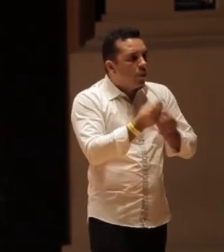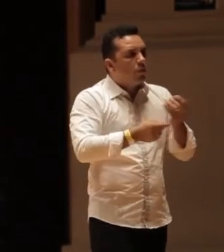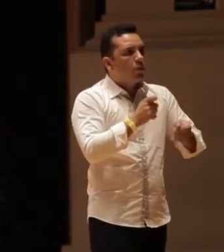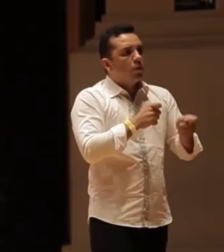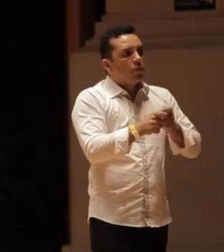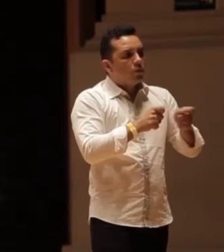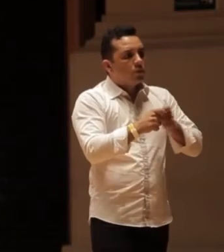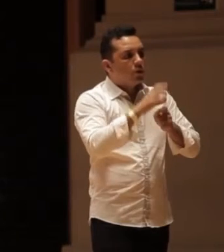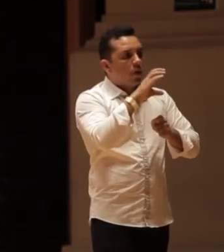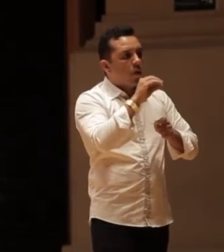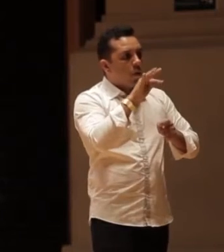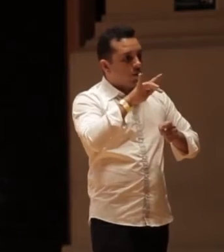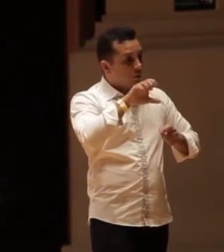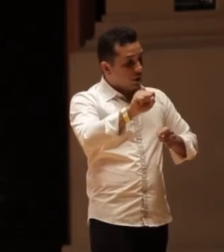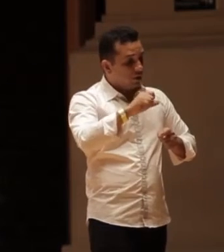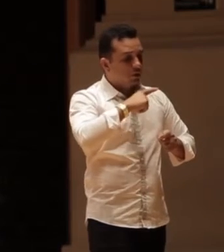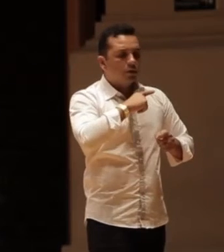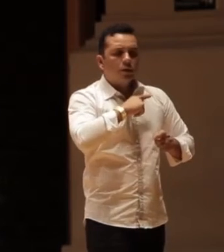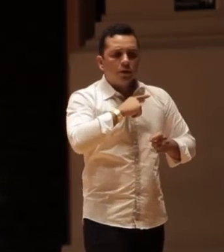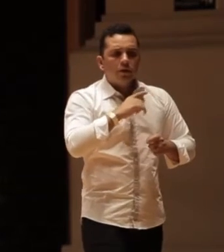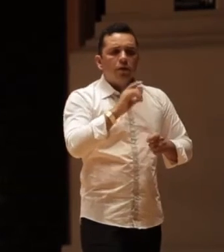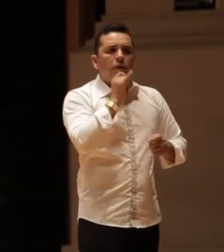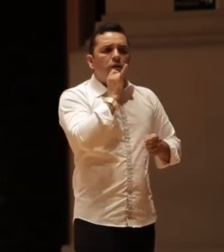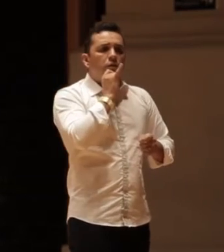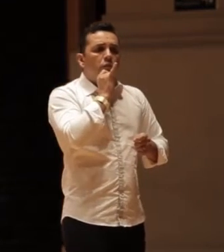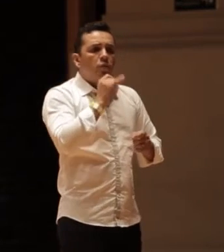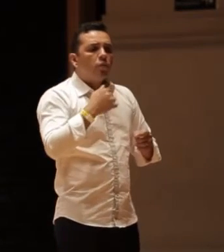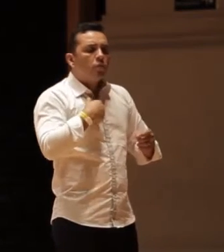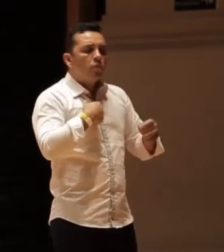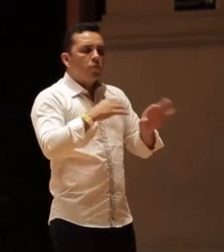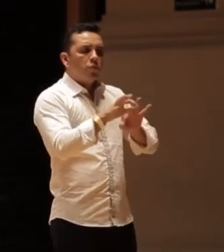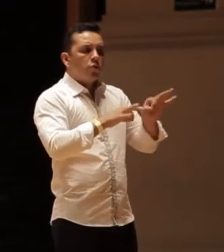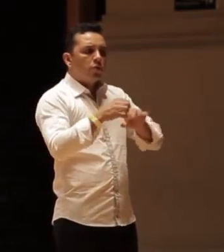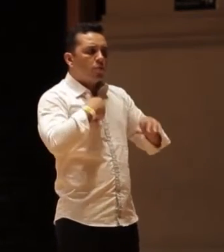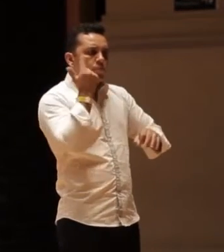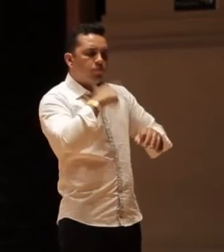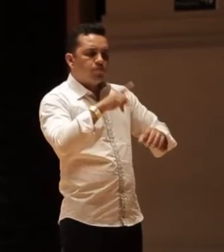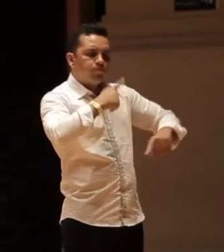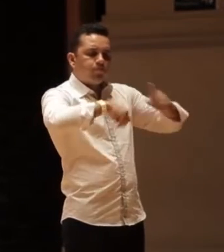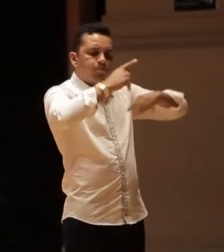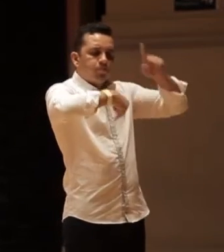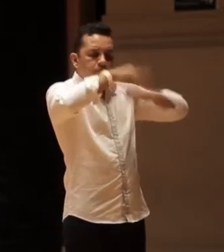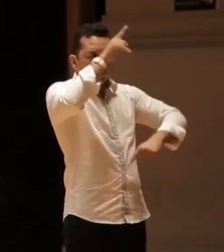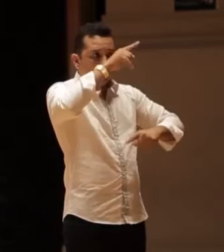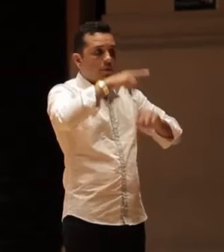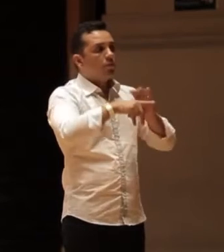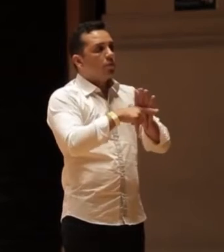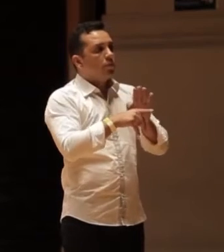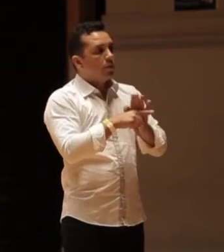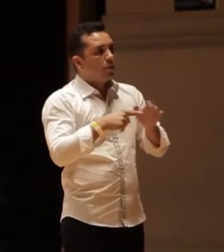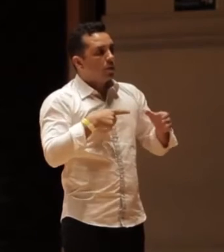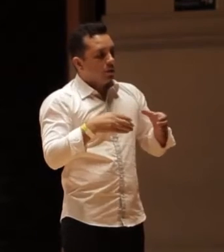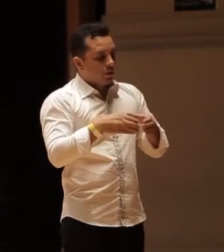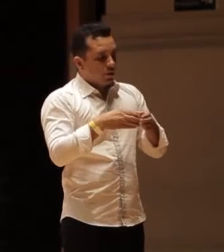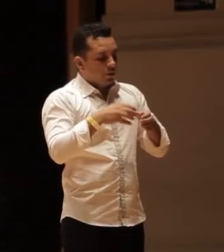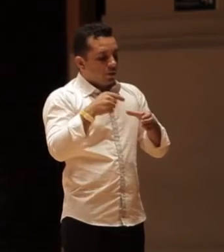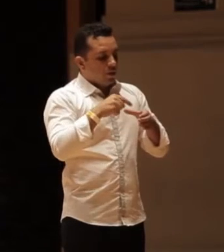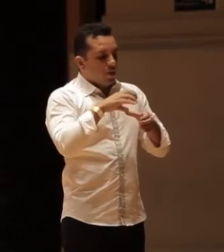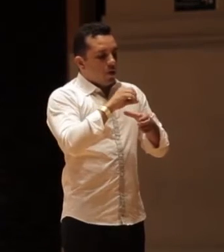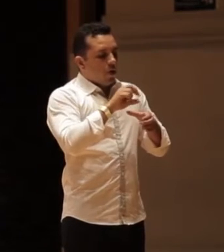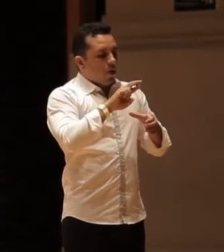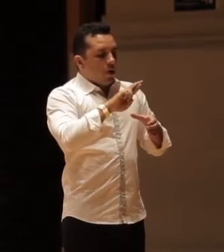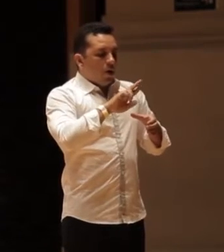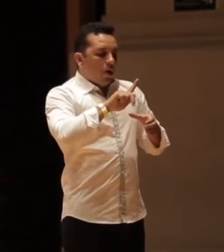é uma condição principal para o sucesso do programa que esses órgãos de controle que os órgãos de assessoramento